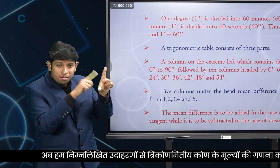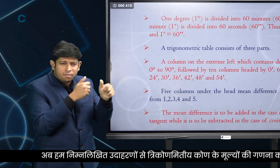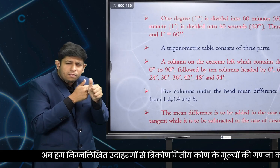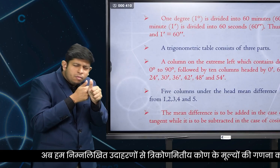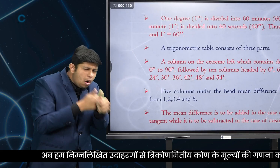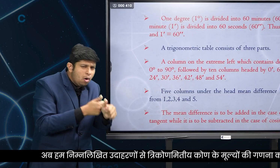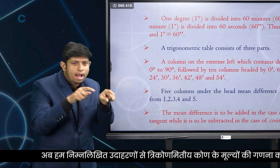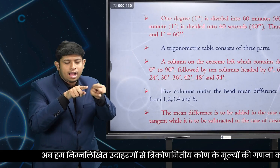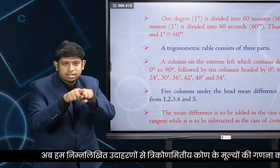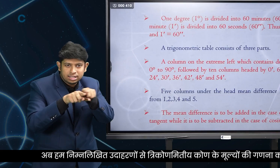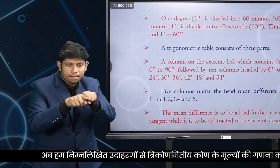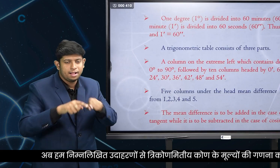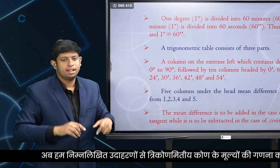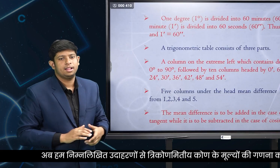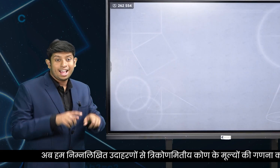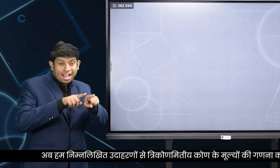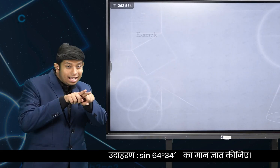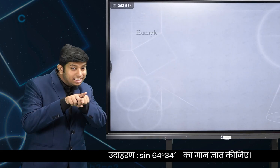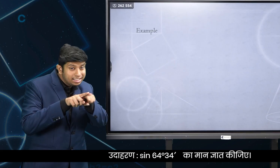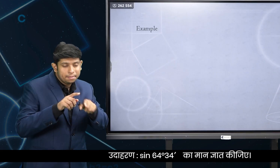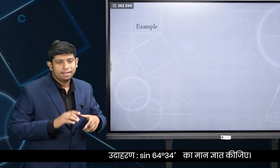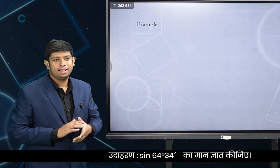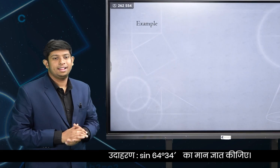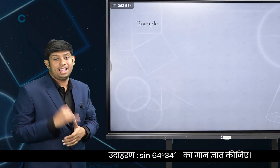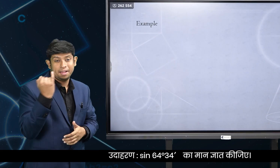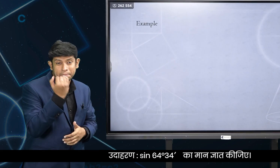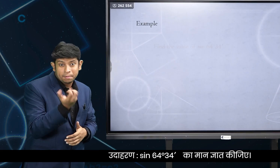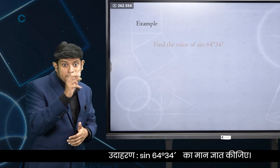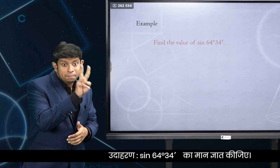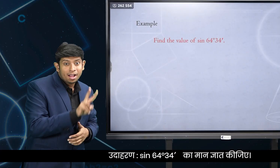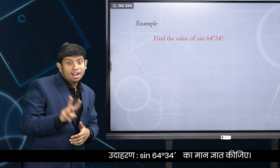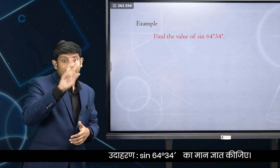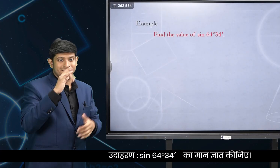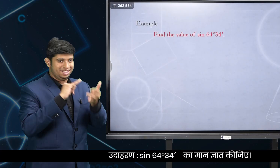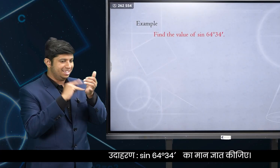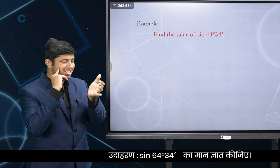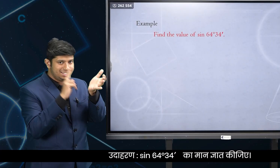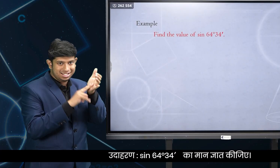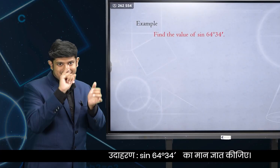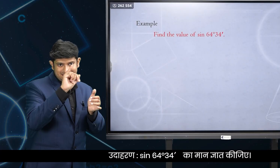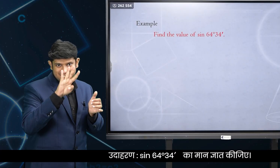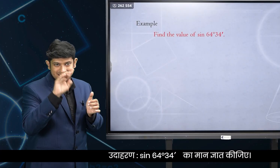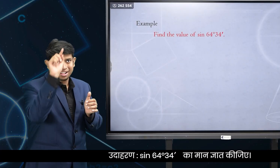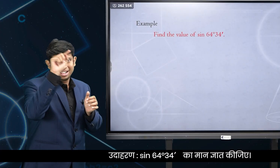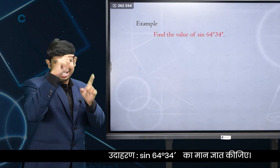मूल्यों की गणना को समझाते हैं। उदाहरण: sin 64 डिग्री 34 मिनट का मान ज्ञात